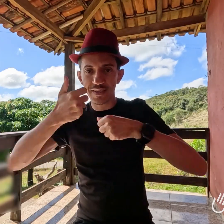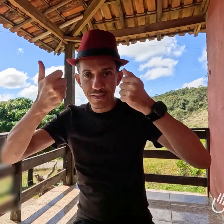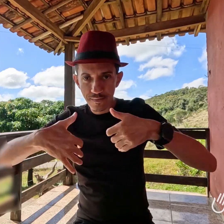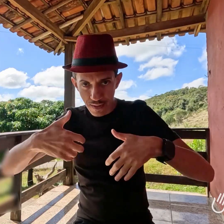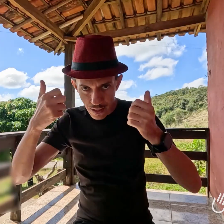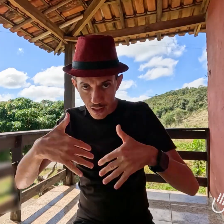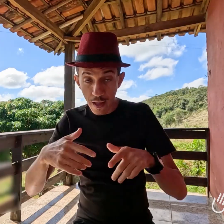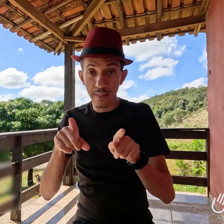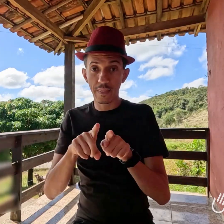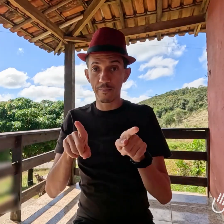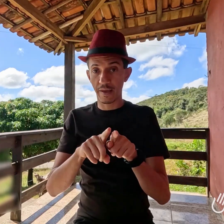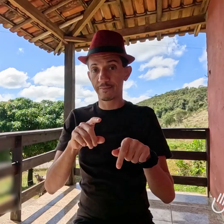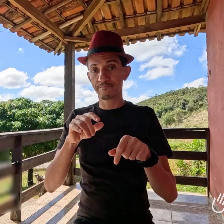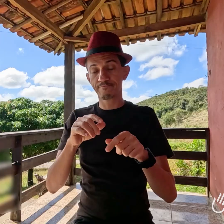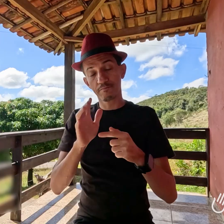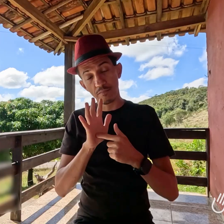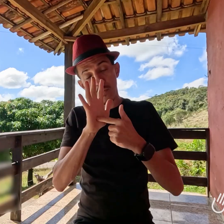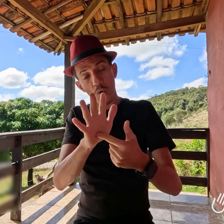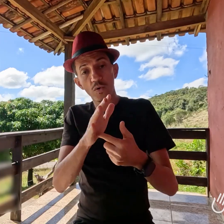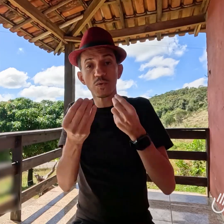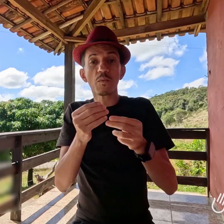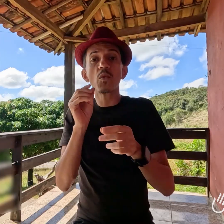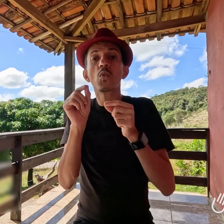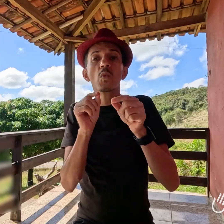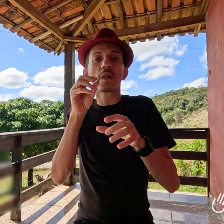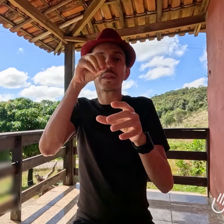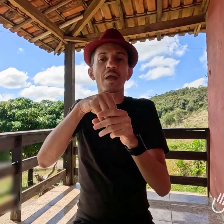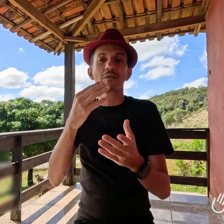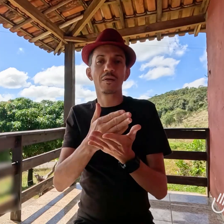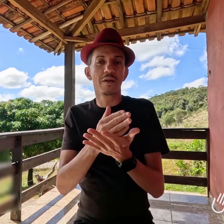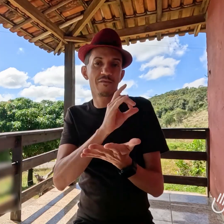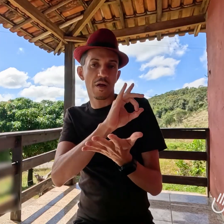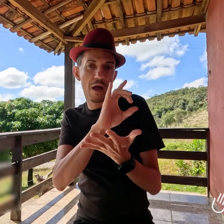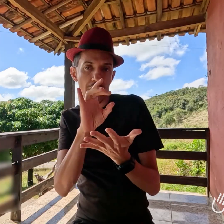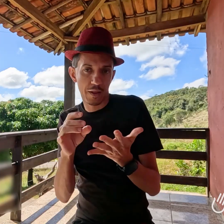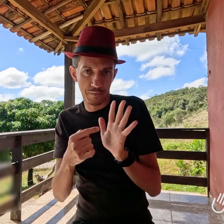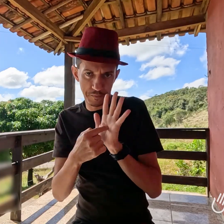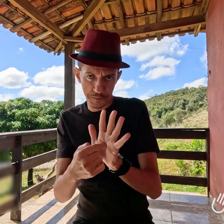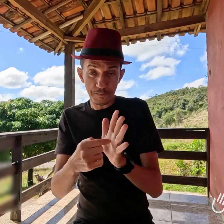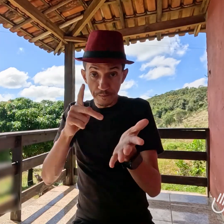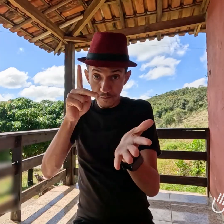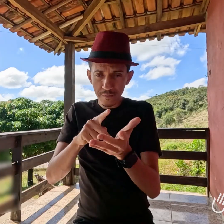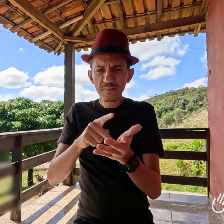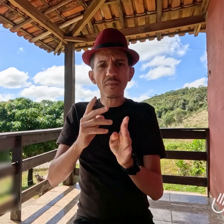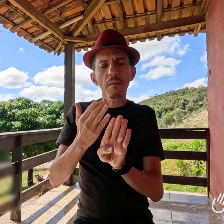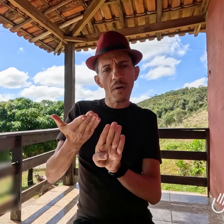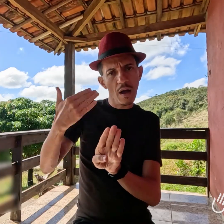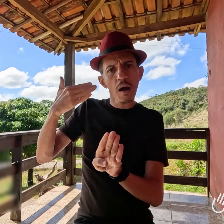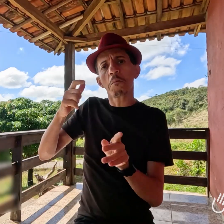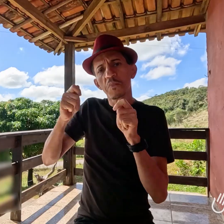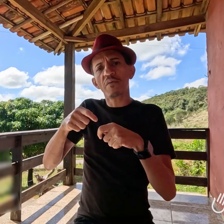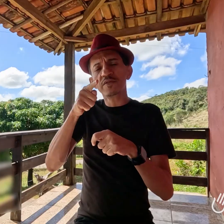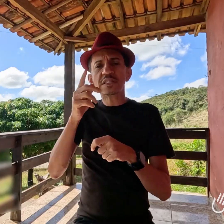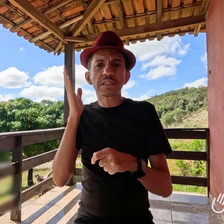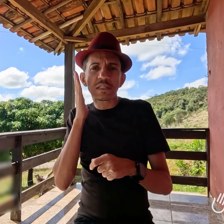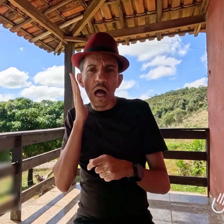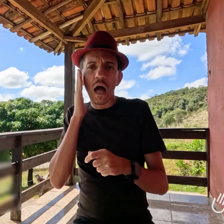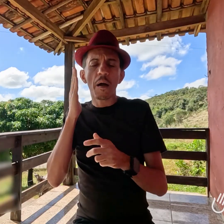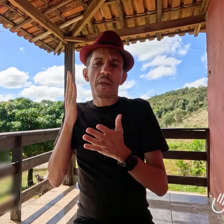agora, nesse vídeo, eu vou compartilhar com vocês as melhores estratégias que você pode utilizar para aproveitar ao máximo o conteúdo